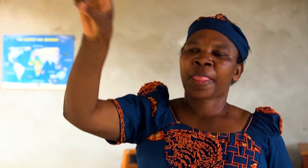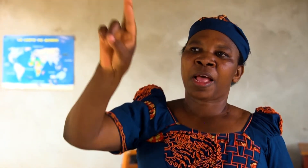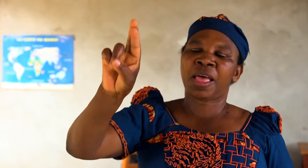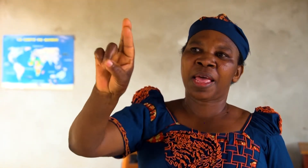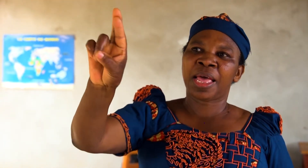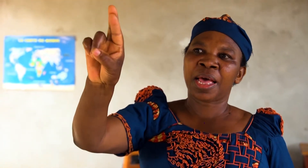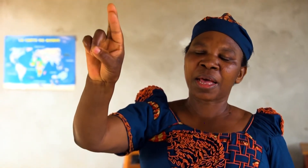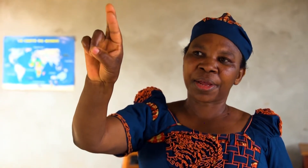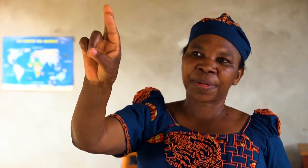e